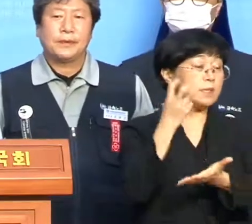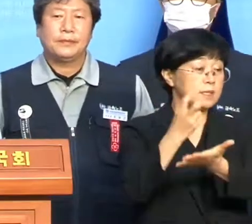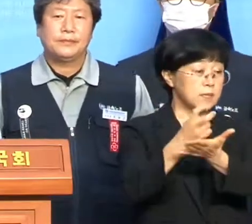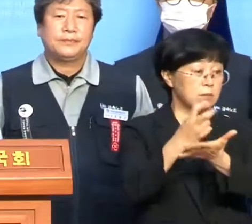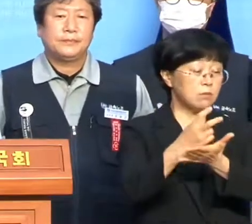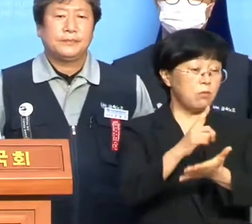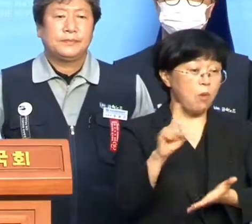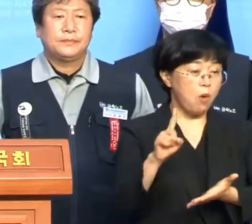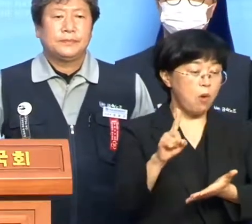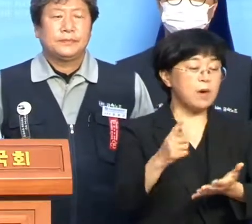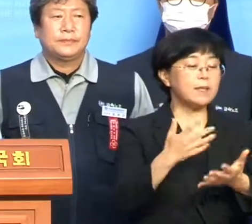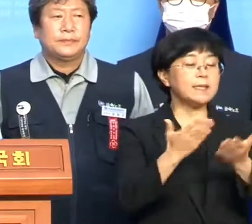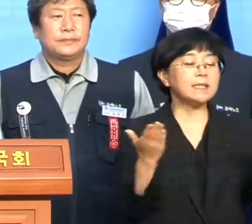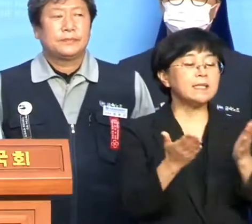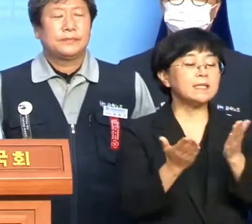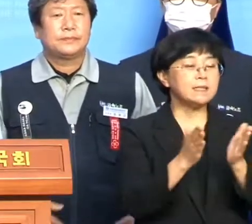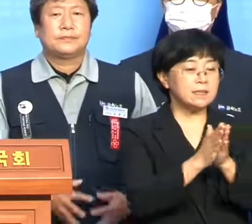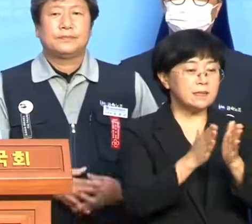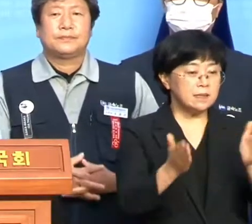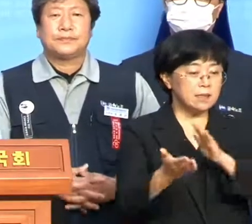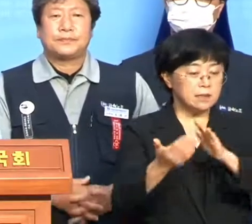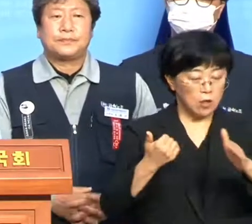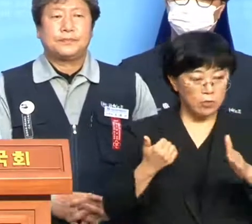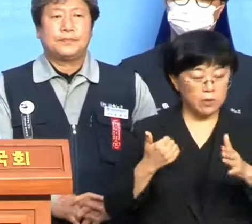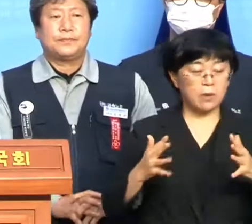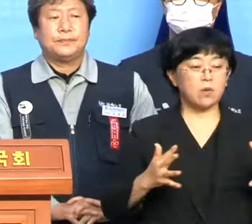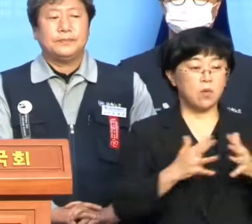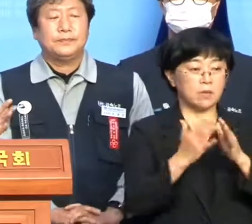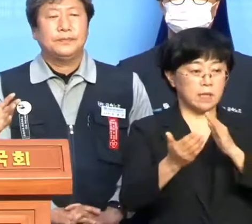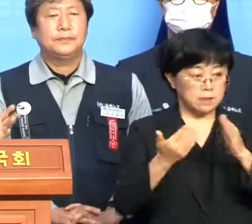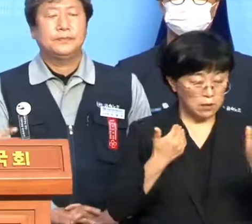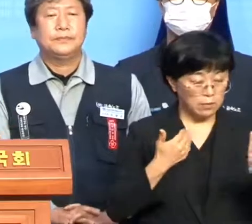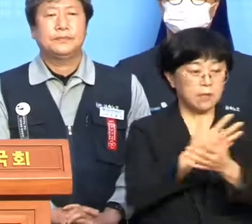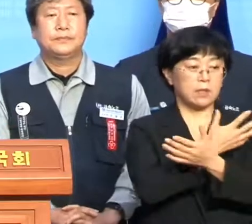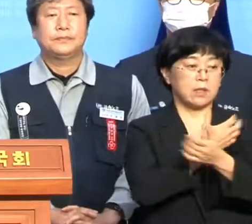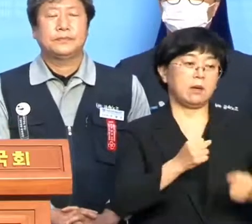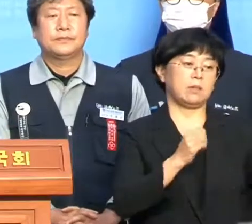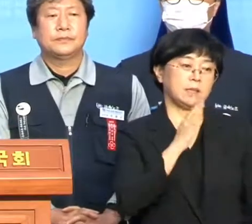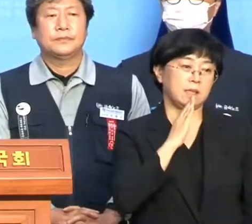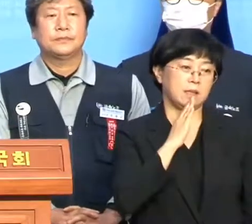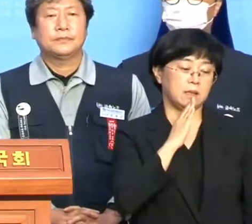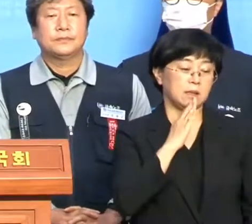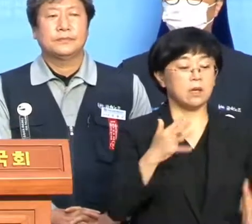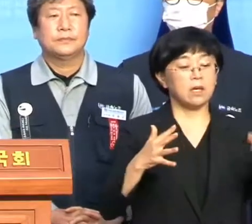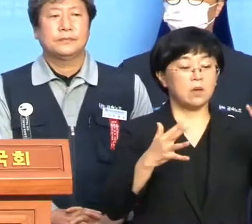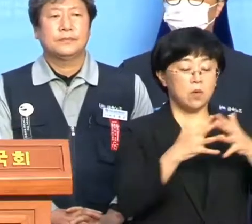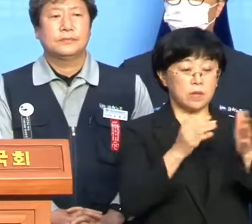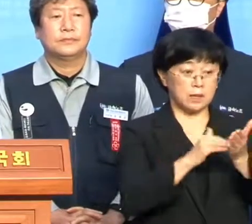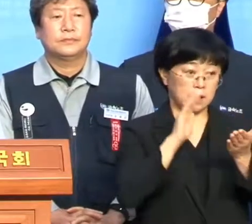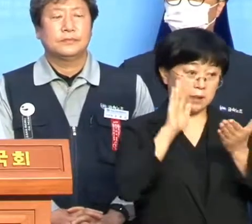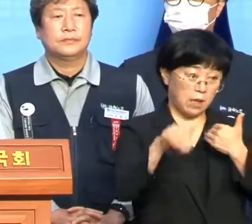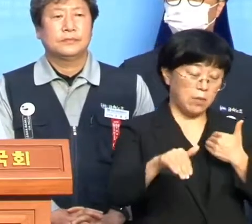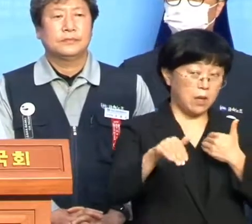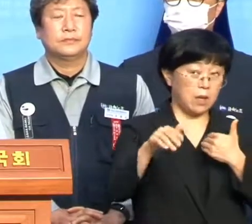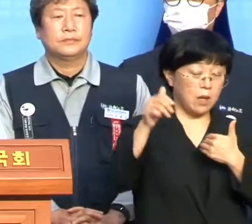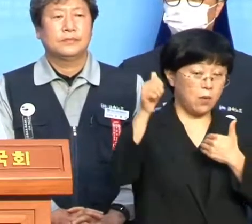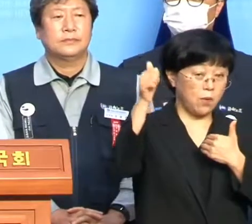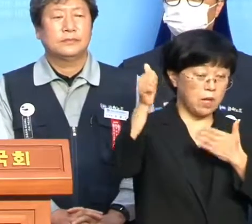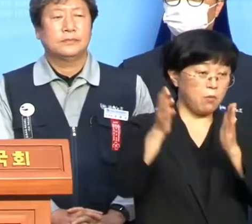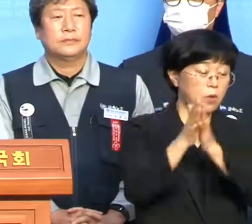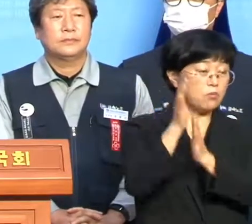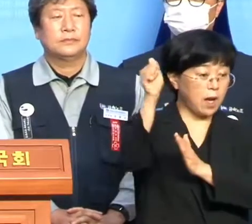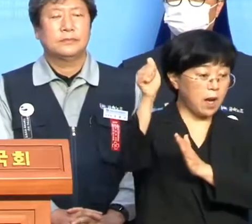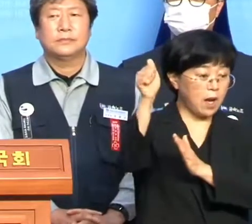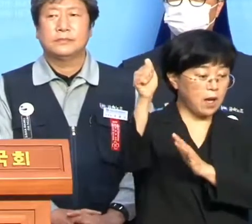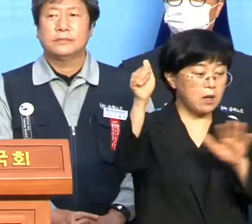되잖아요 어 공사가 진행되는 도중에 또는 공사가 끝난 이후에 원청이 계약서를